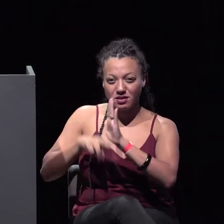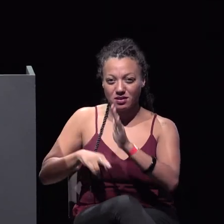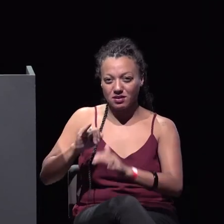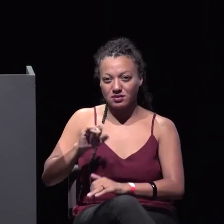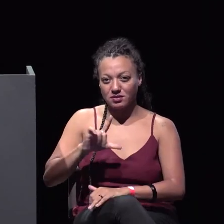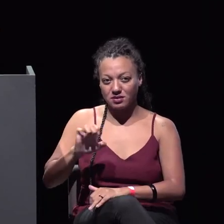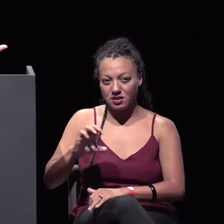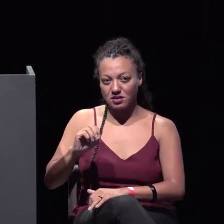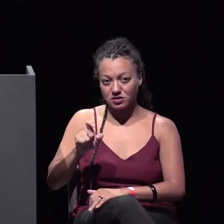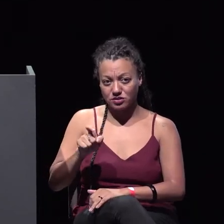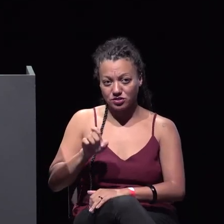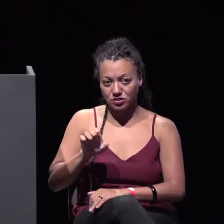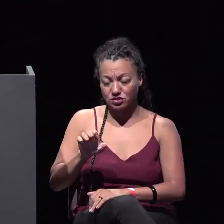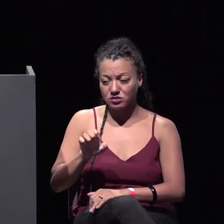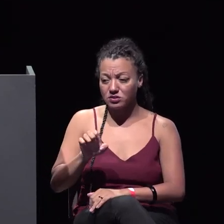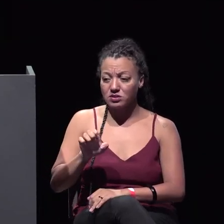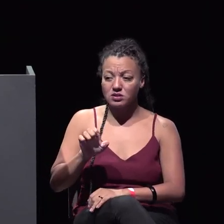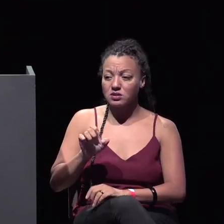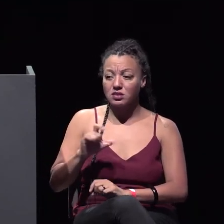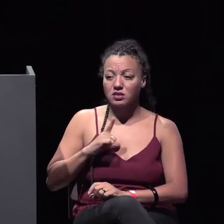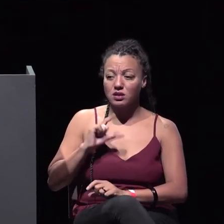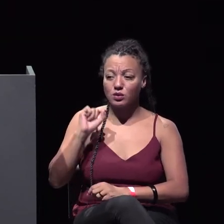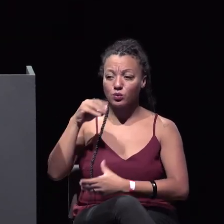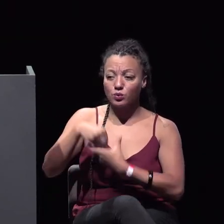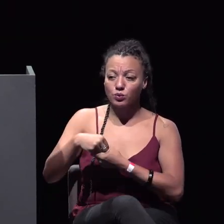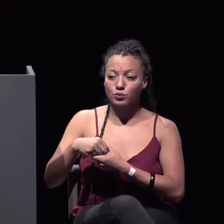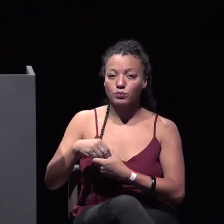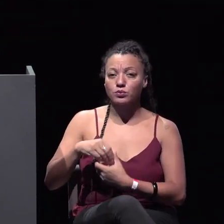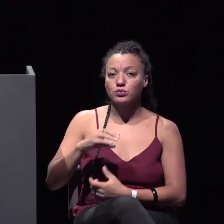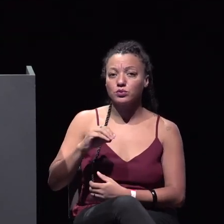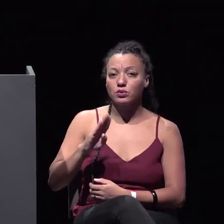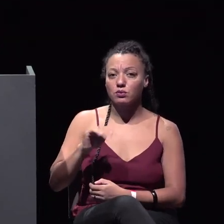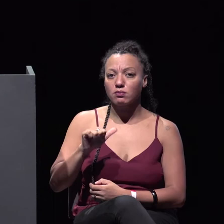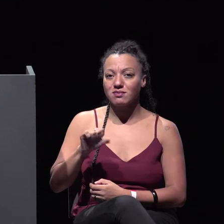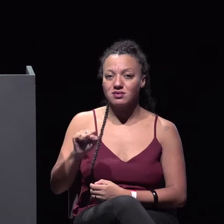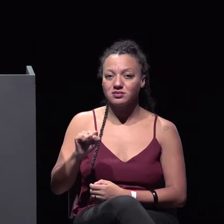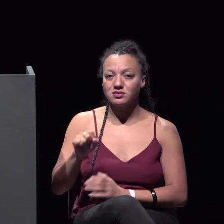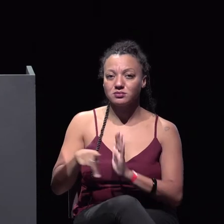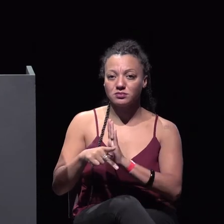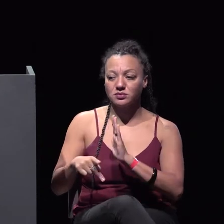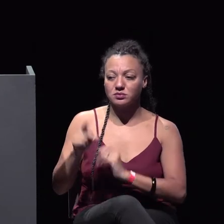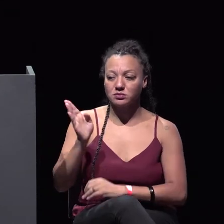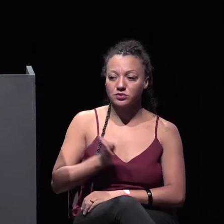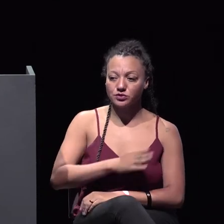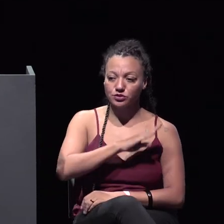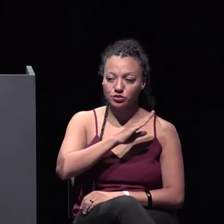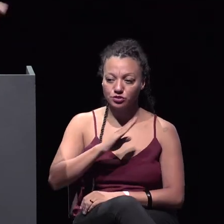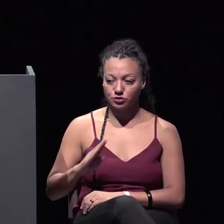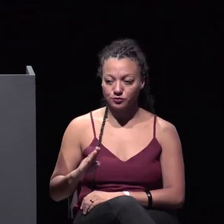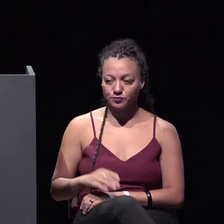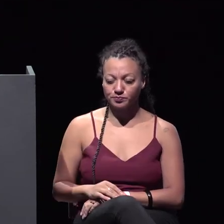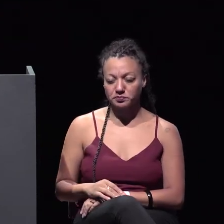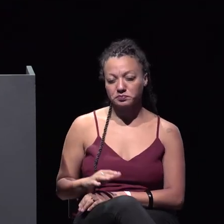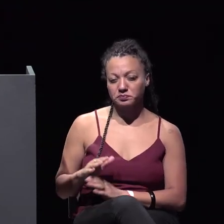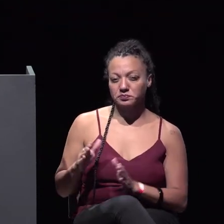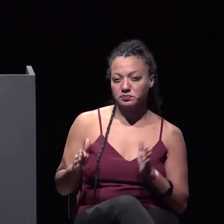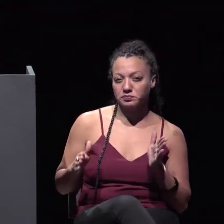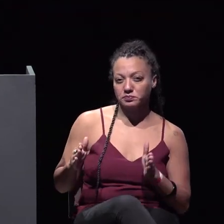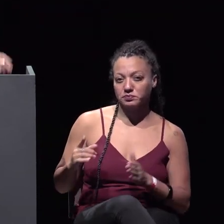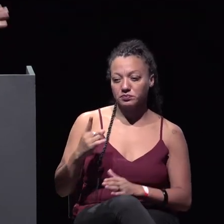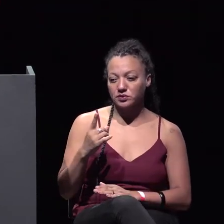fofão já o grupo d o padre de obá de xangô então em meados de